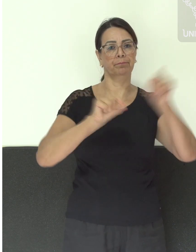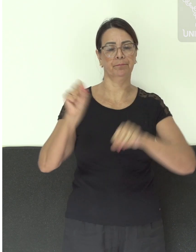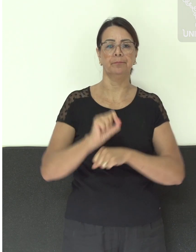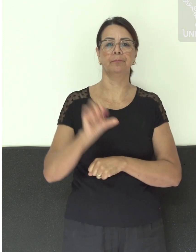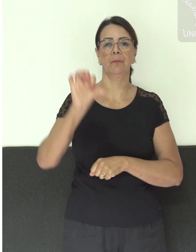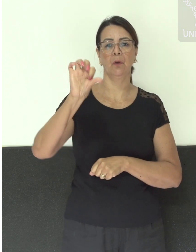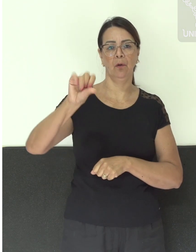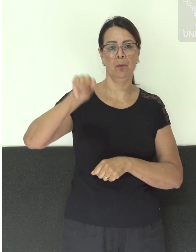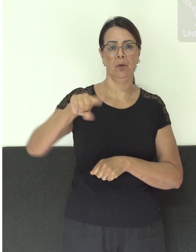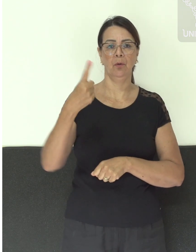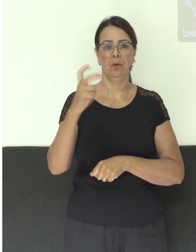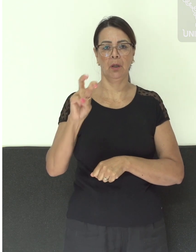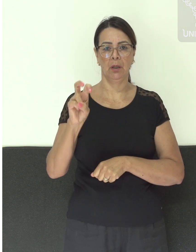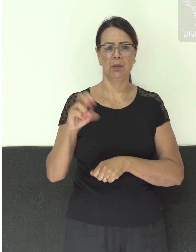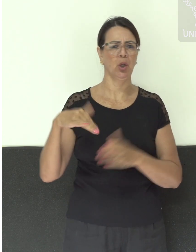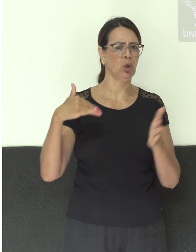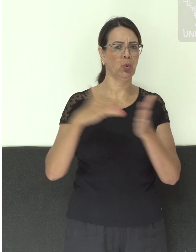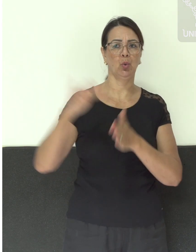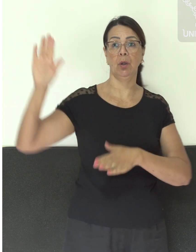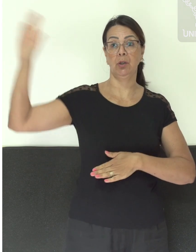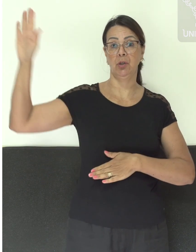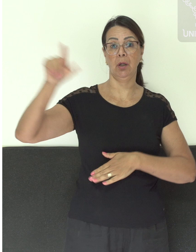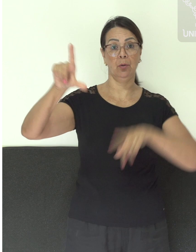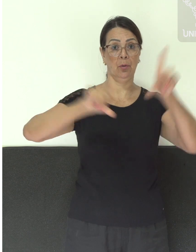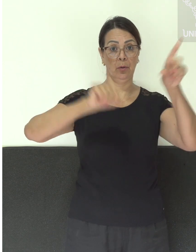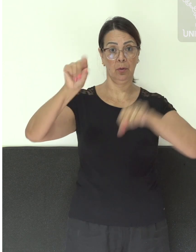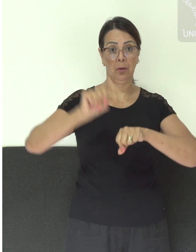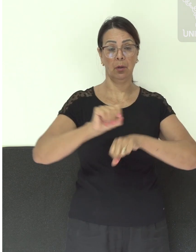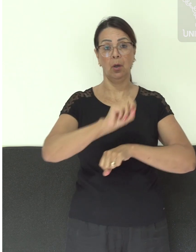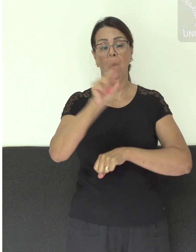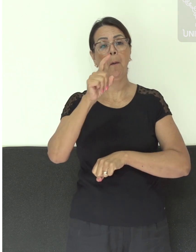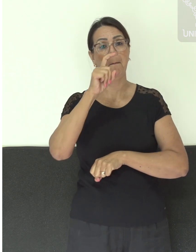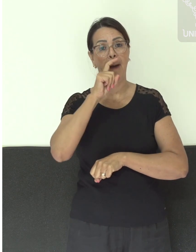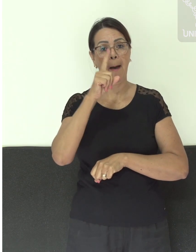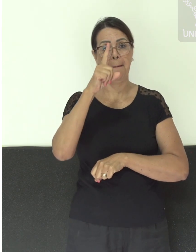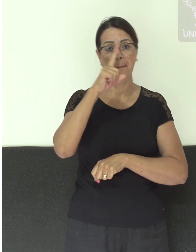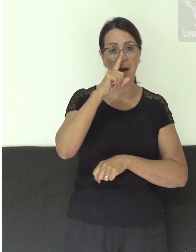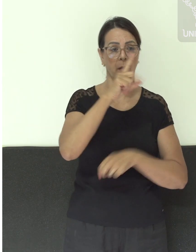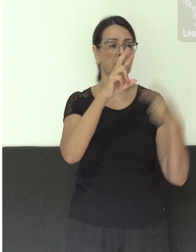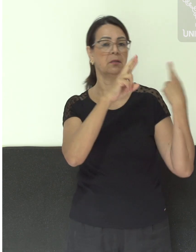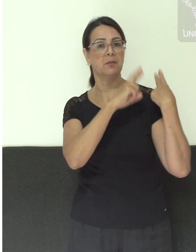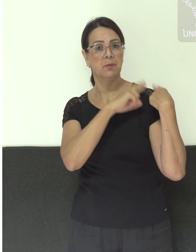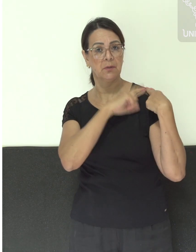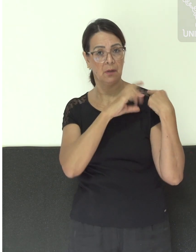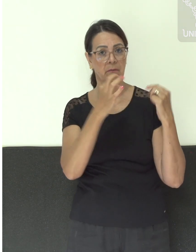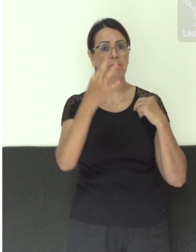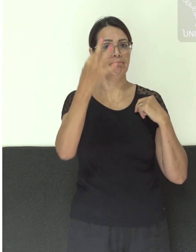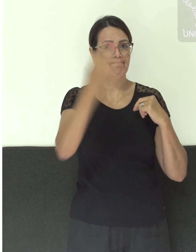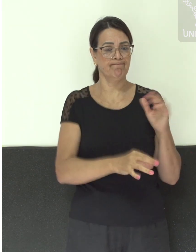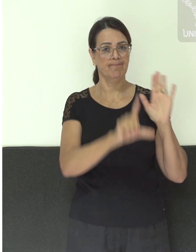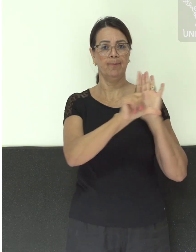9.15. Todos os candidatos convocados, ou seu pai, mãe ou responsável